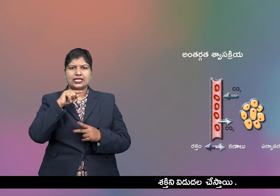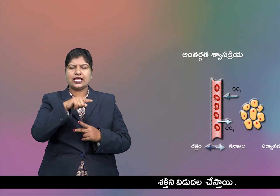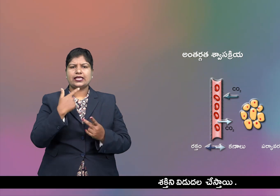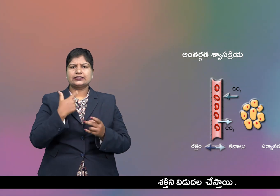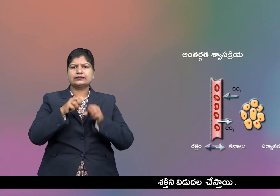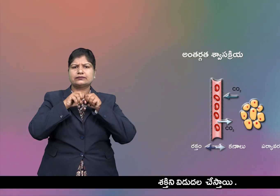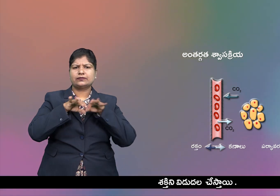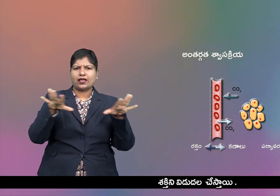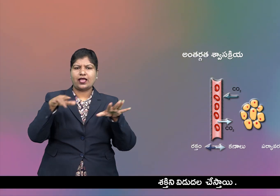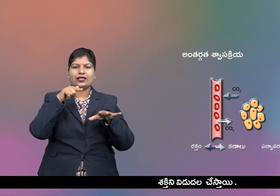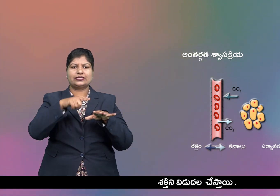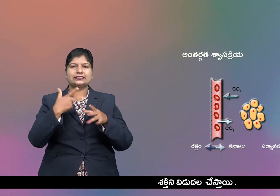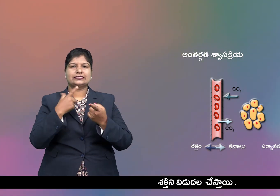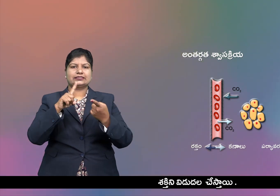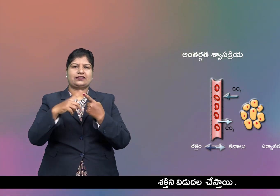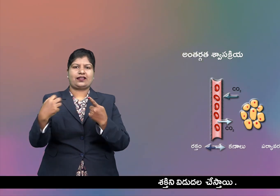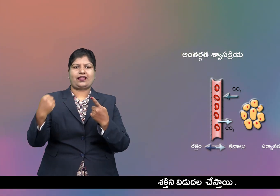శక్తిని విడుదల చేస్తాయి.